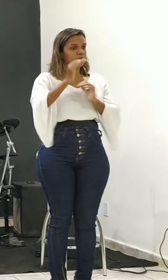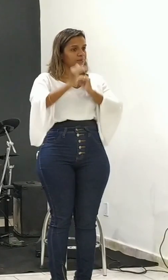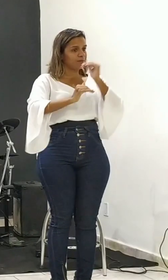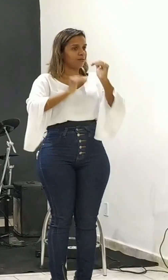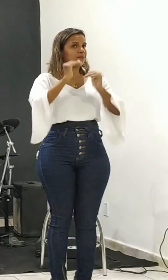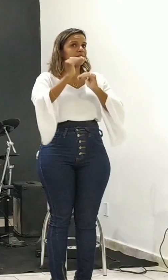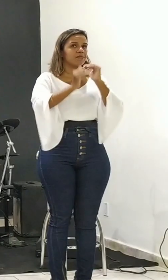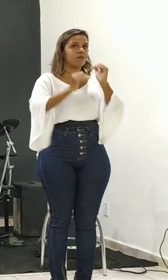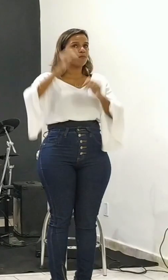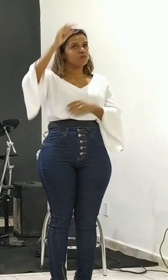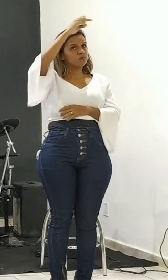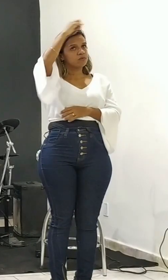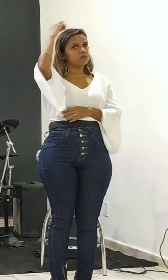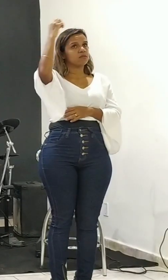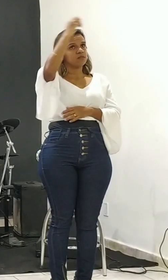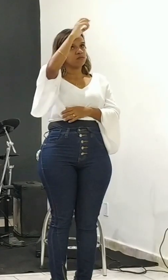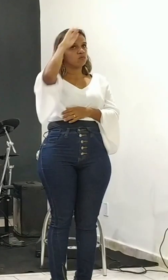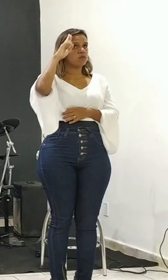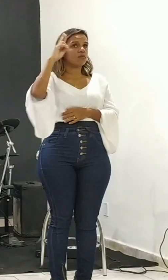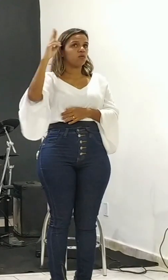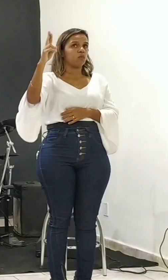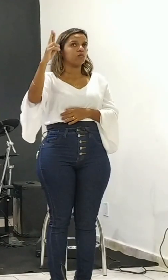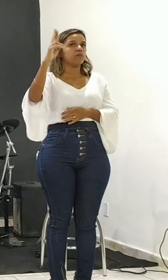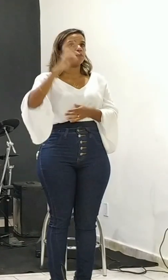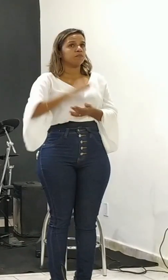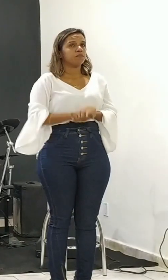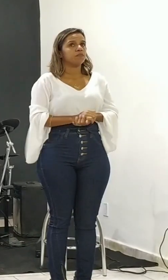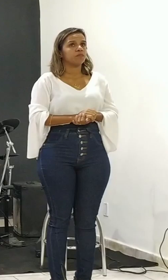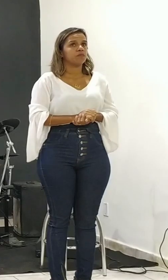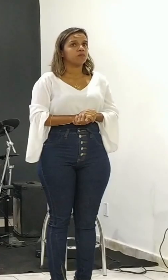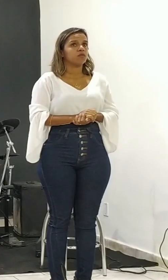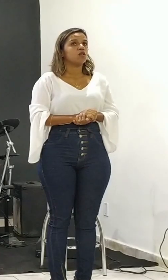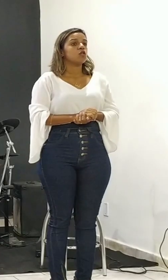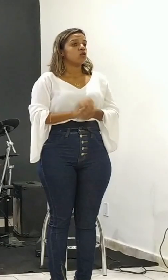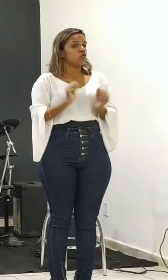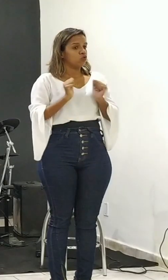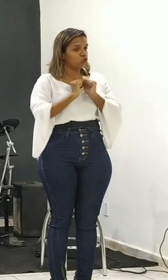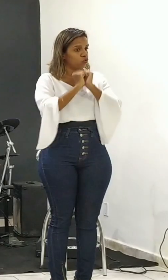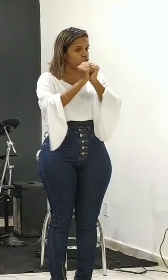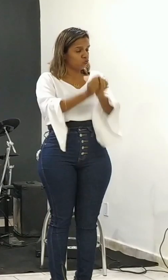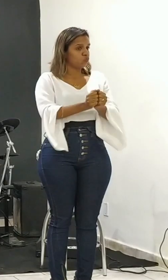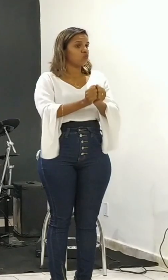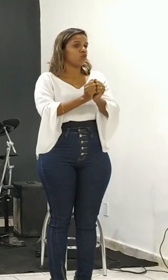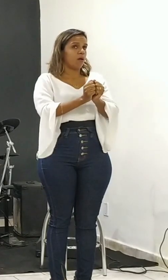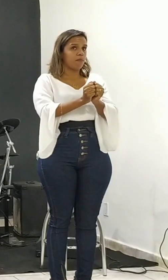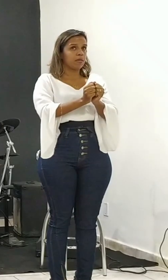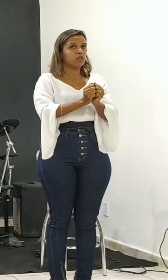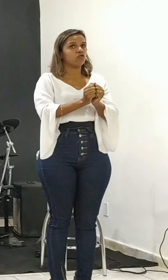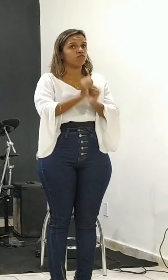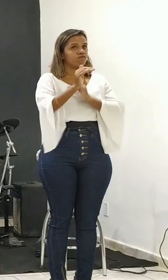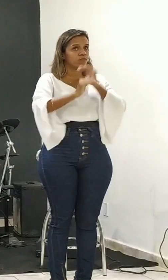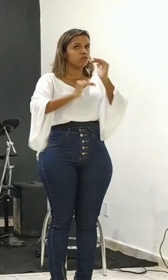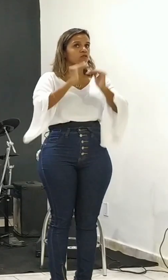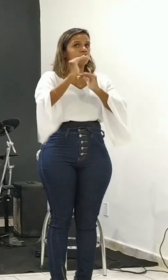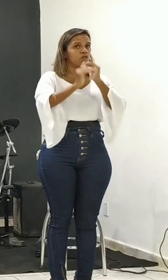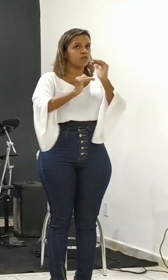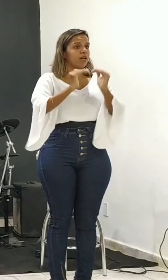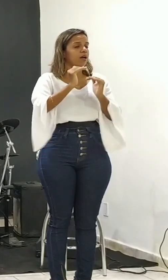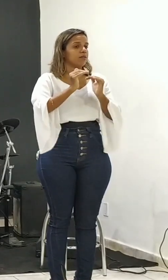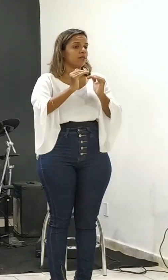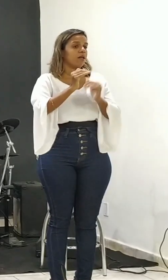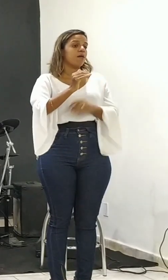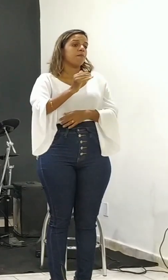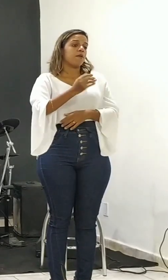templo santo no Senhor, no qual também vós juntamente sois edificados para